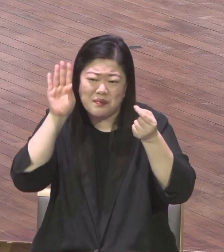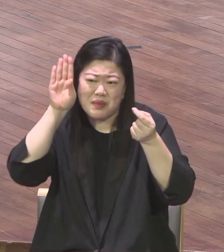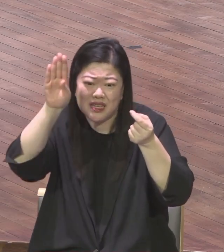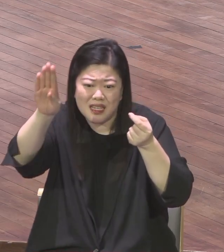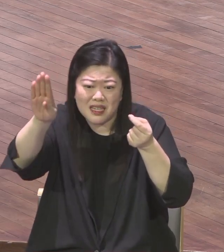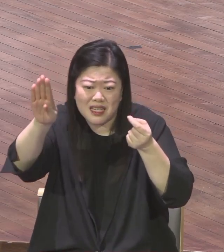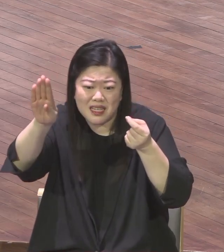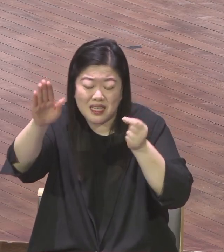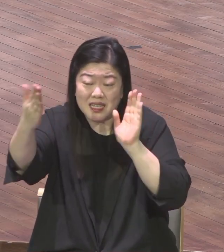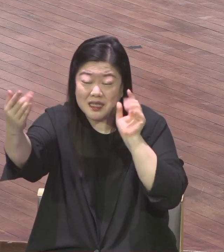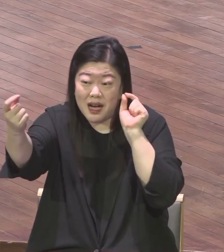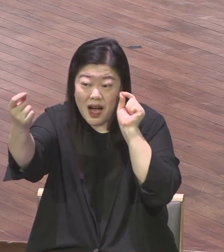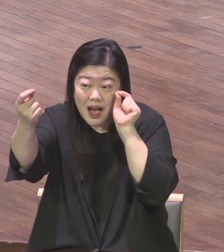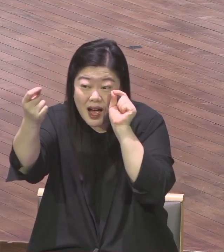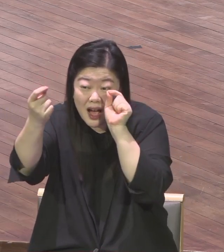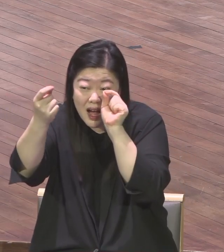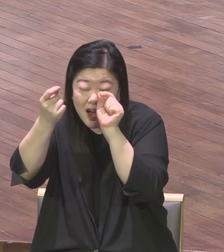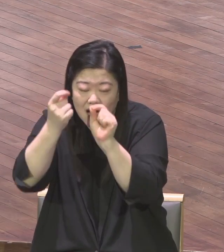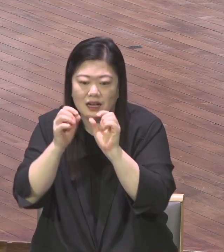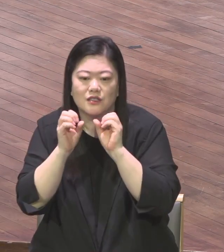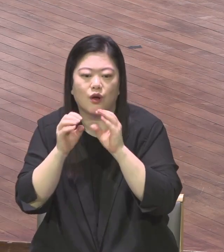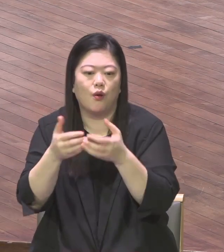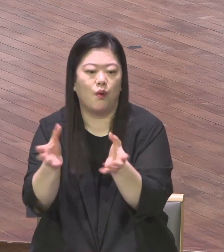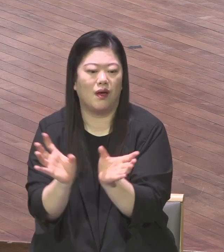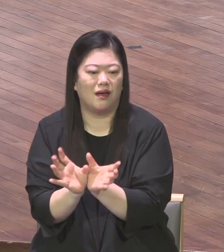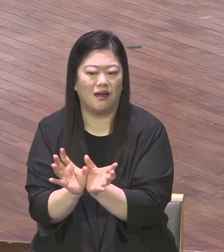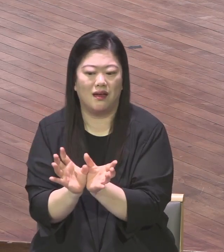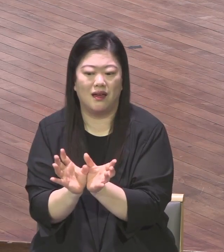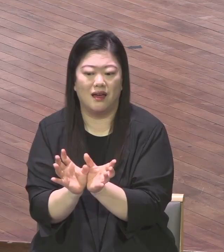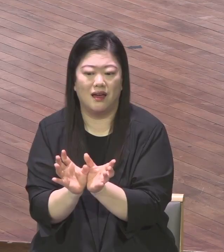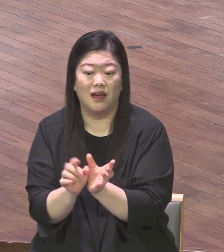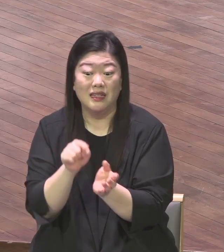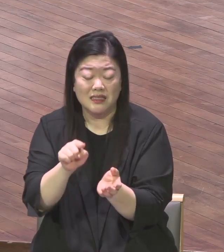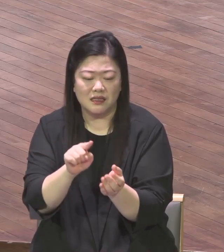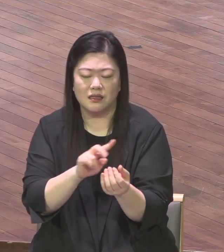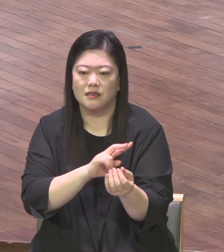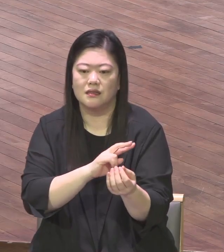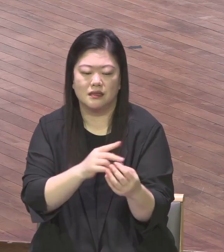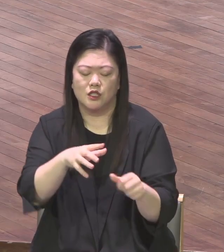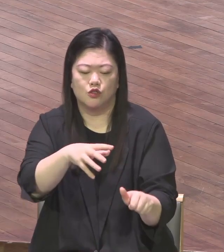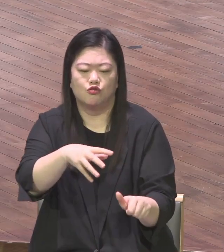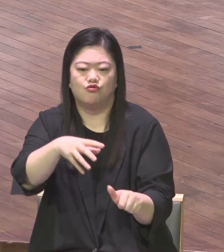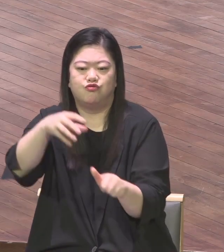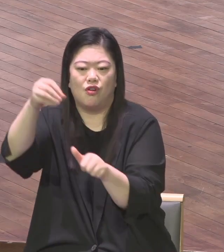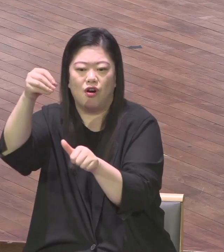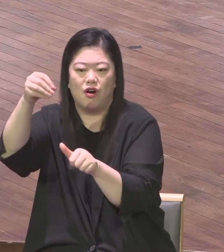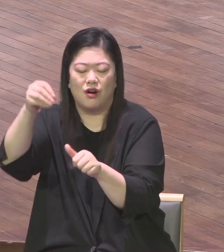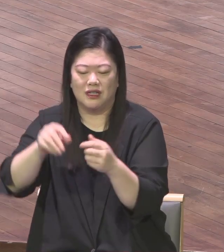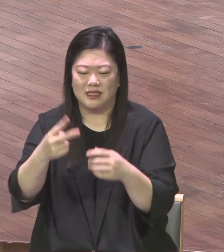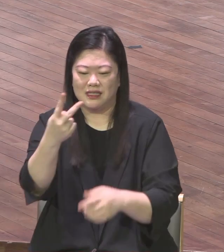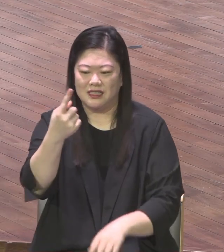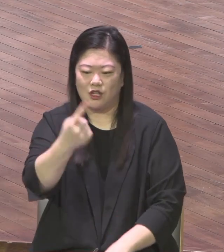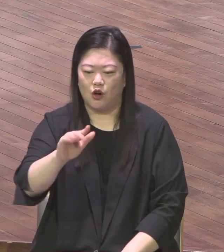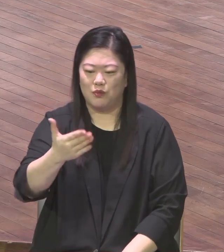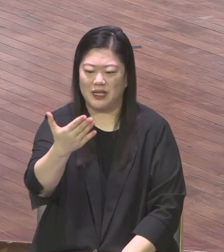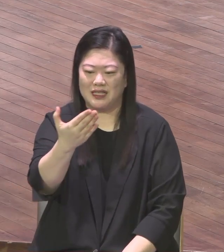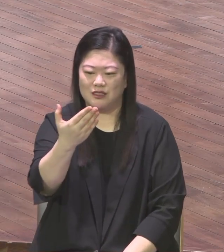준비하는 의미인데, 이 이단 단체가 시한부 종말론을 가지고 10월 28일